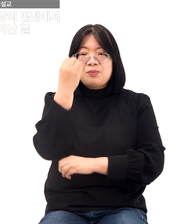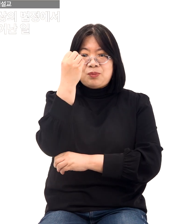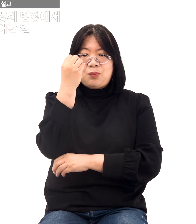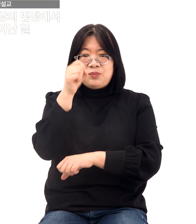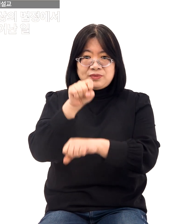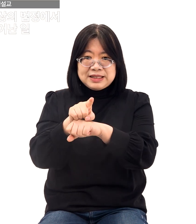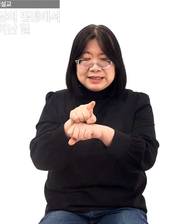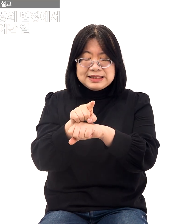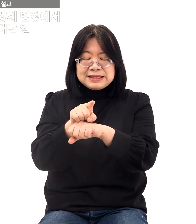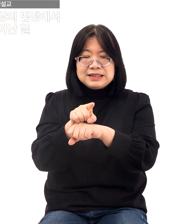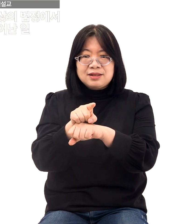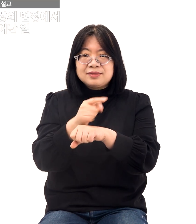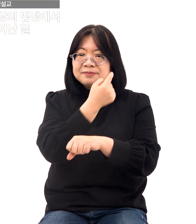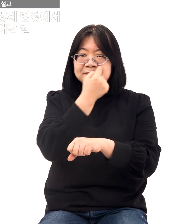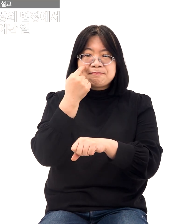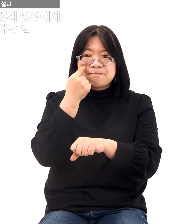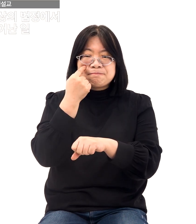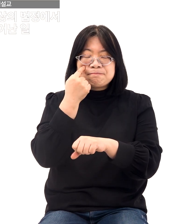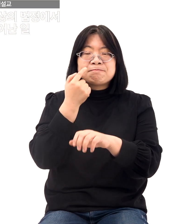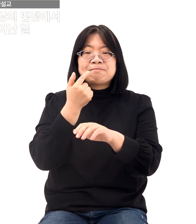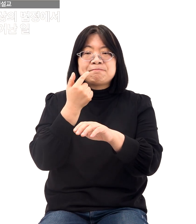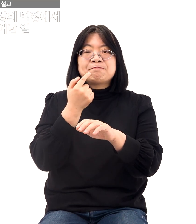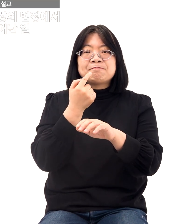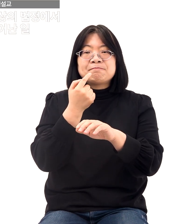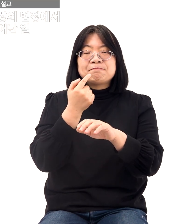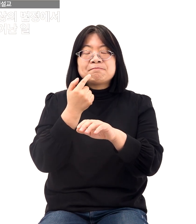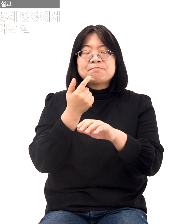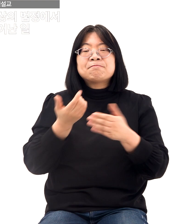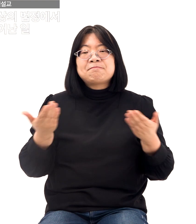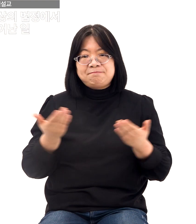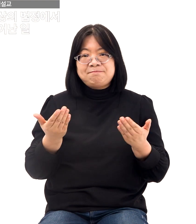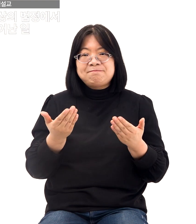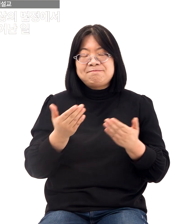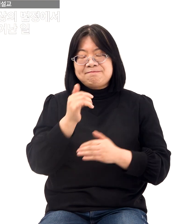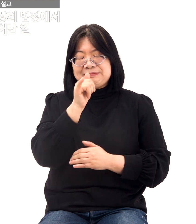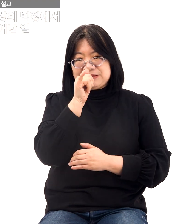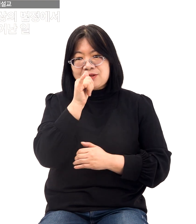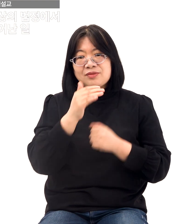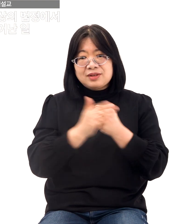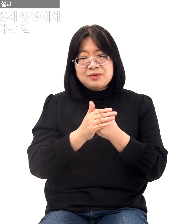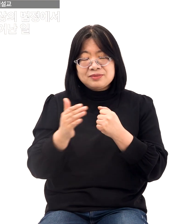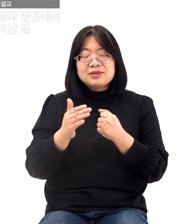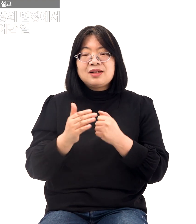본질이고 명분입니다. 믿습니까? 그러니까 우리는